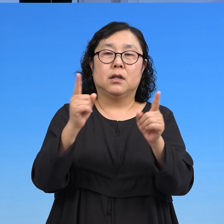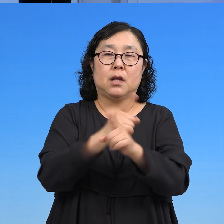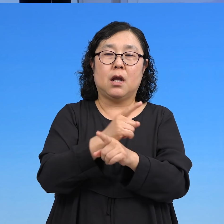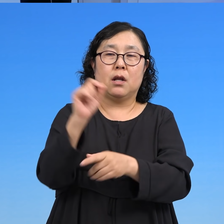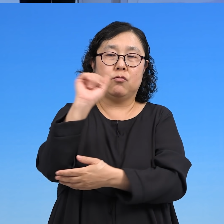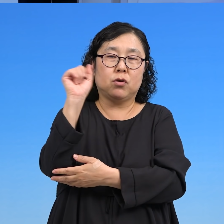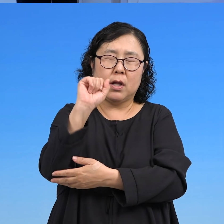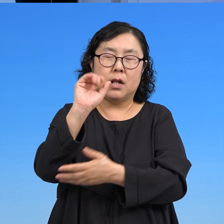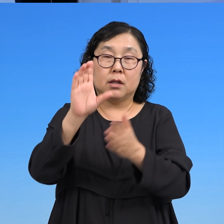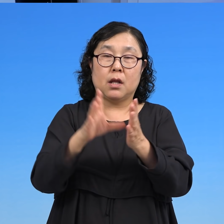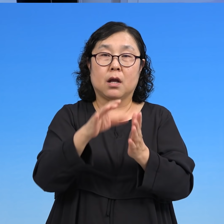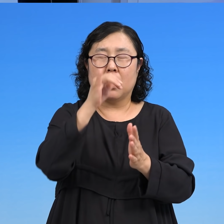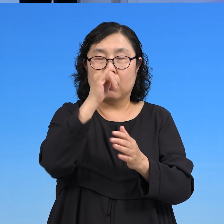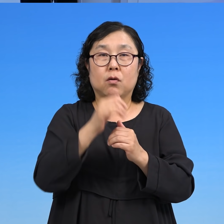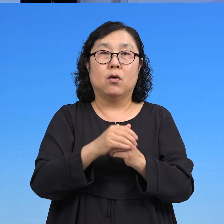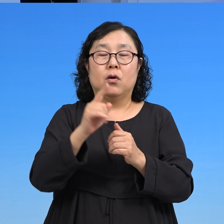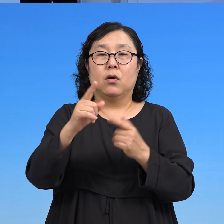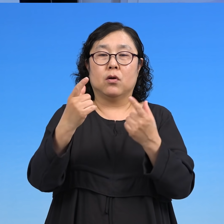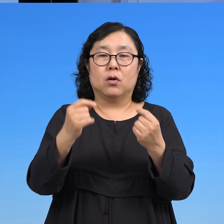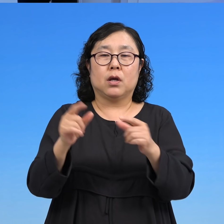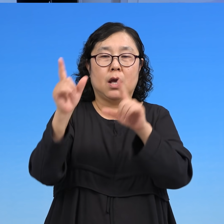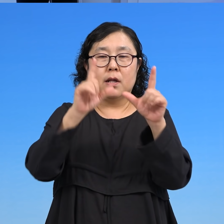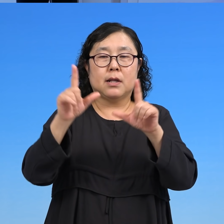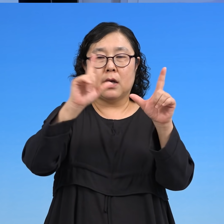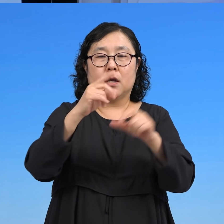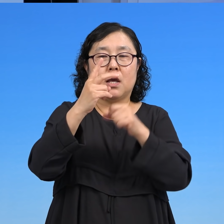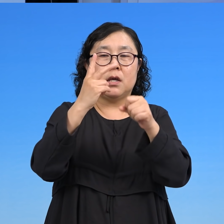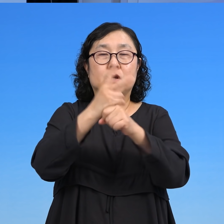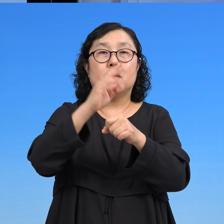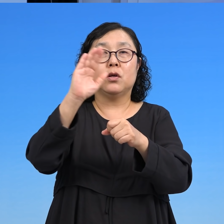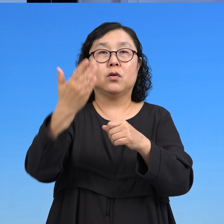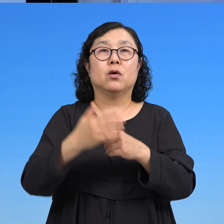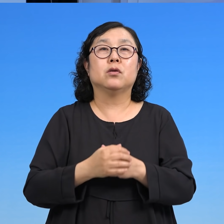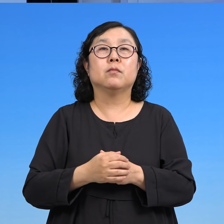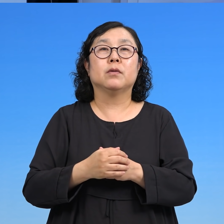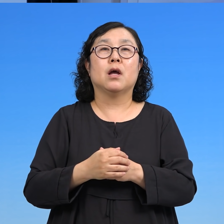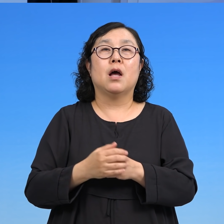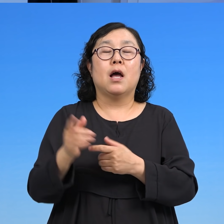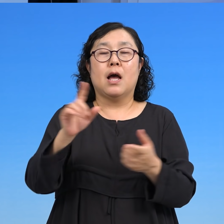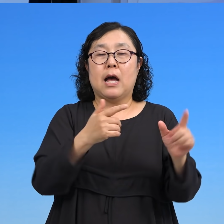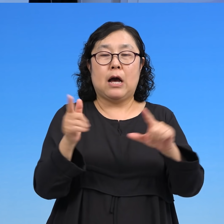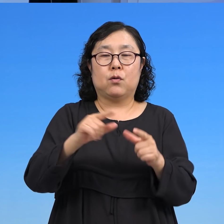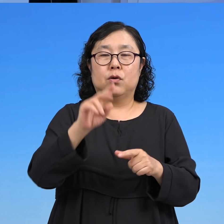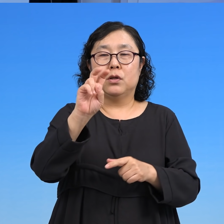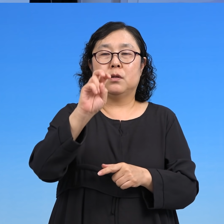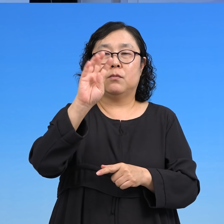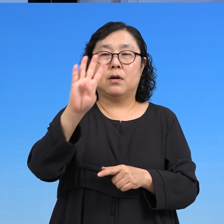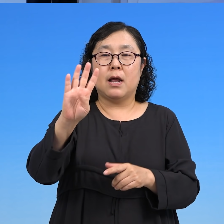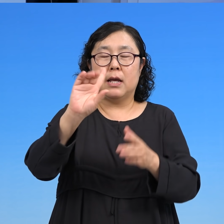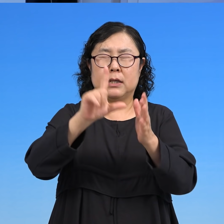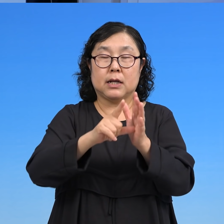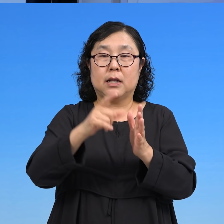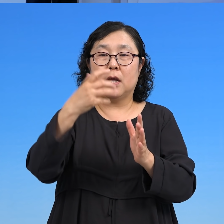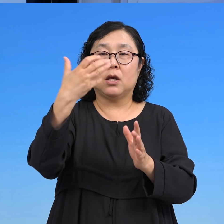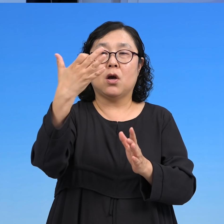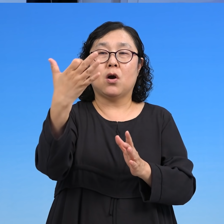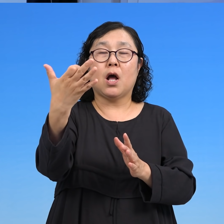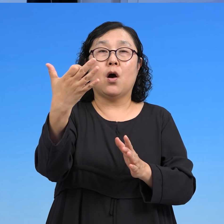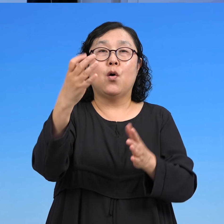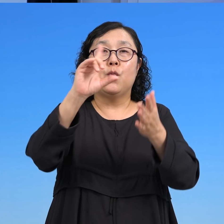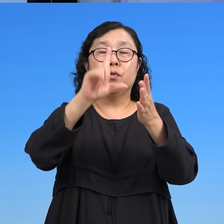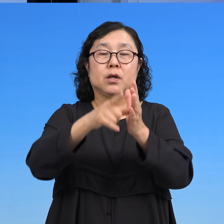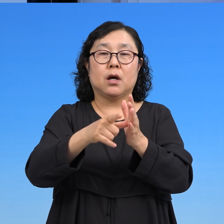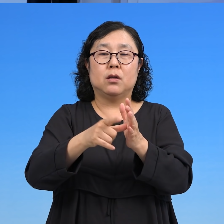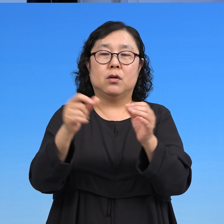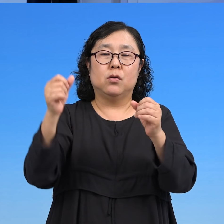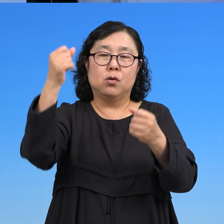대리운전을 할 때가 많고 그렇게 산 게 벌써 2년의 세월이 흘렀습니다. 여러분, 하루 24시간 중에